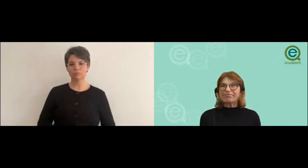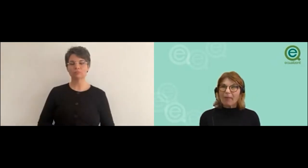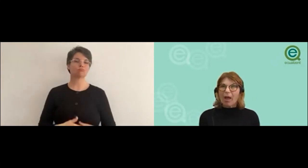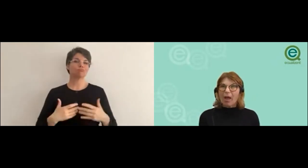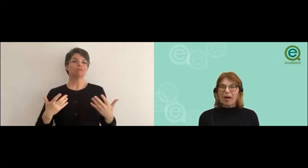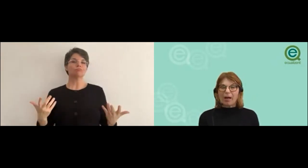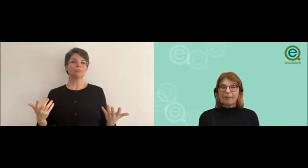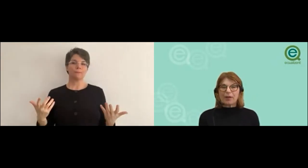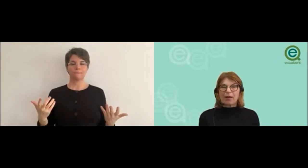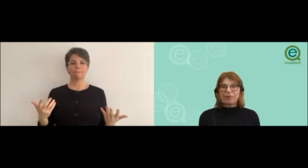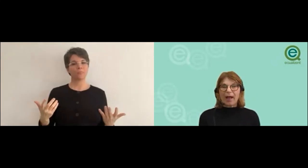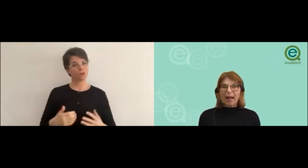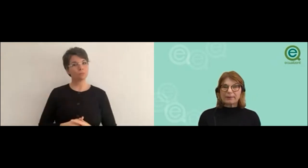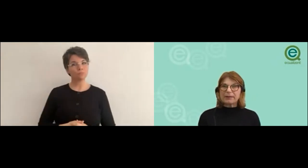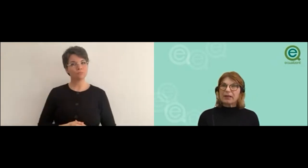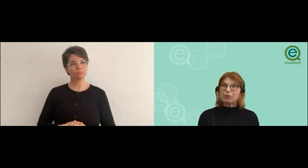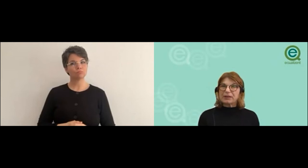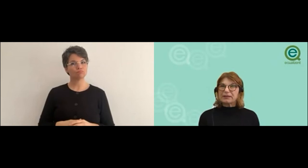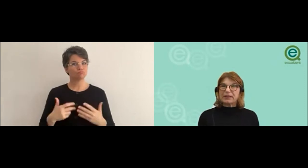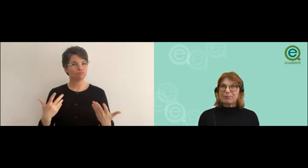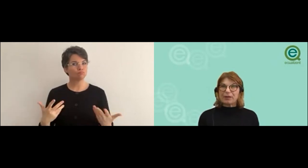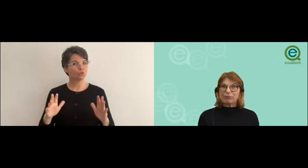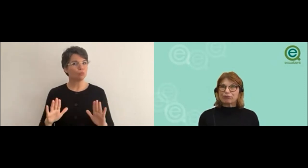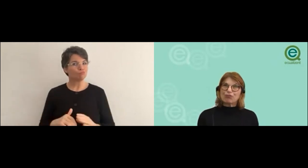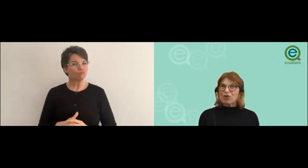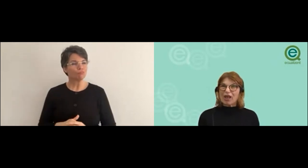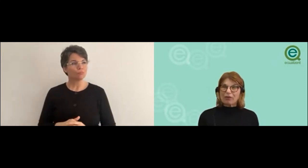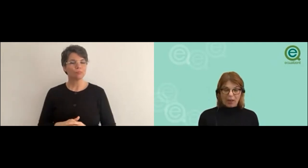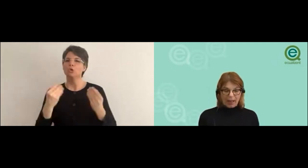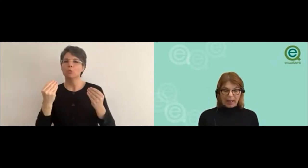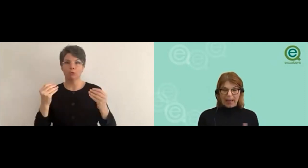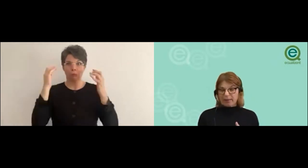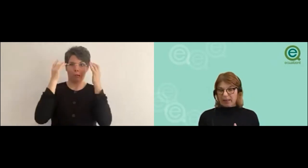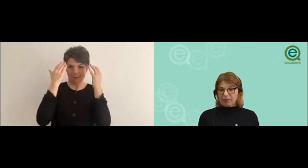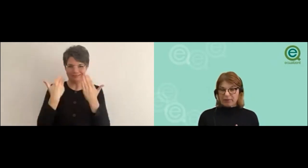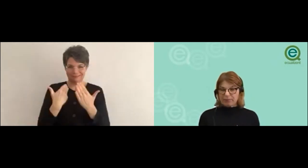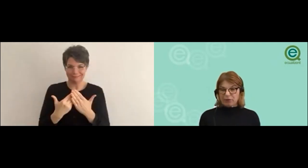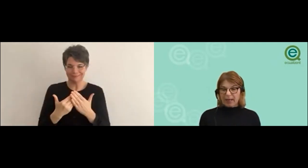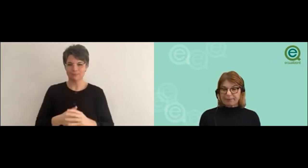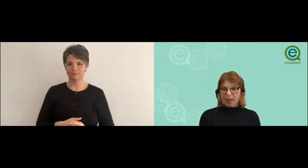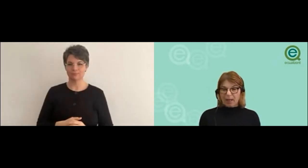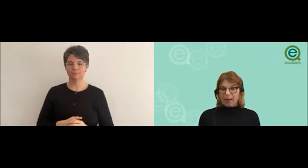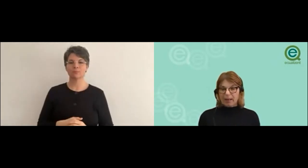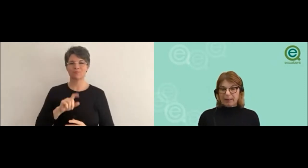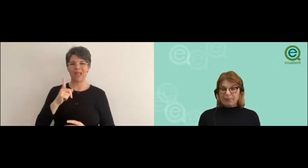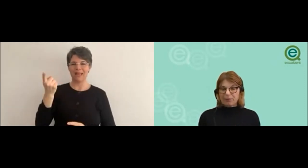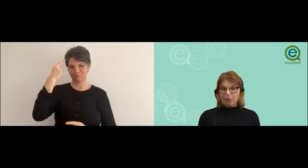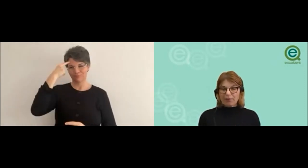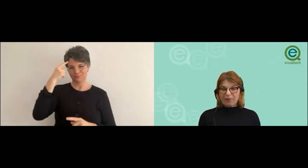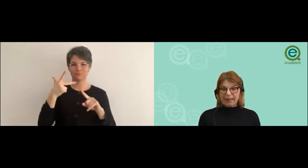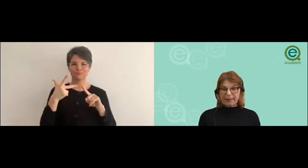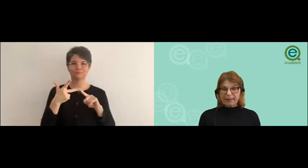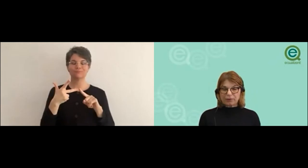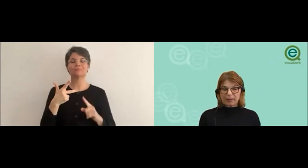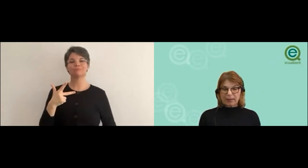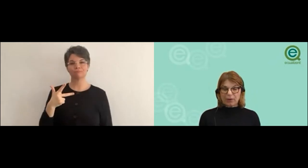ersten Fragen, um die es immer geht. Etwas fällt mir noch ein, im